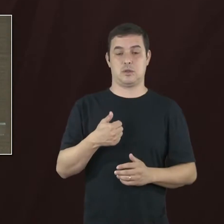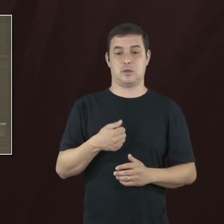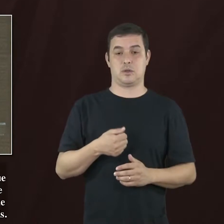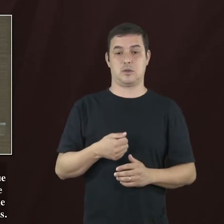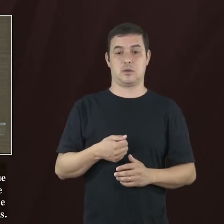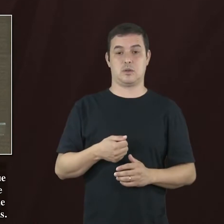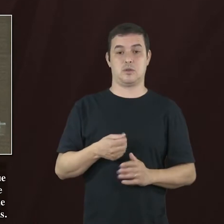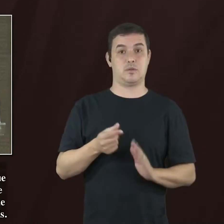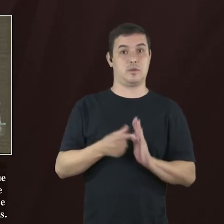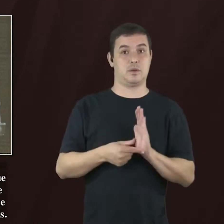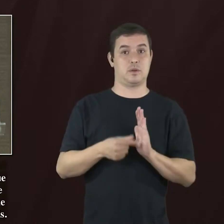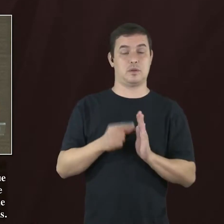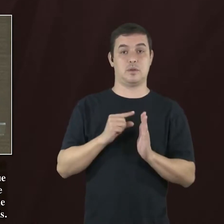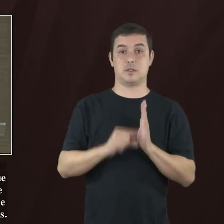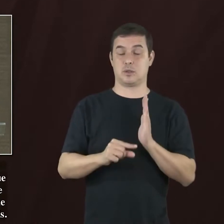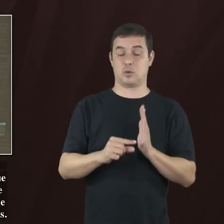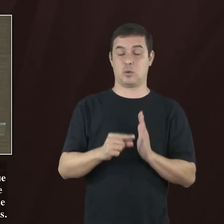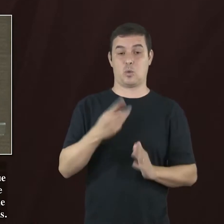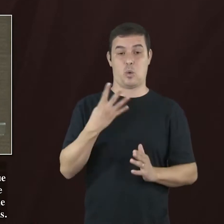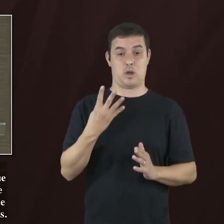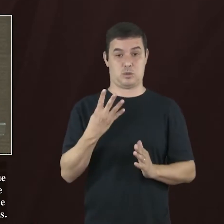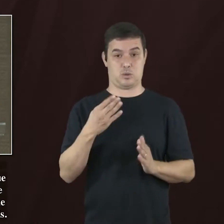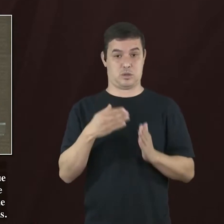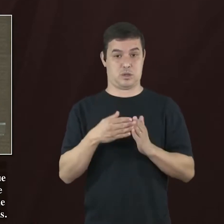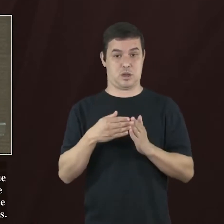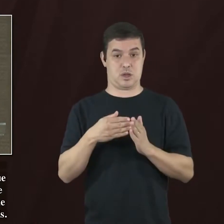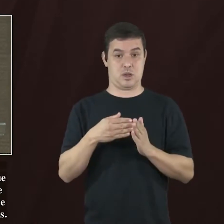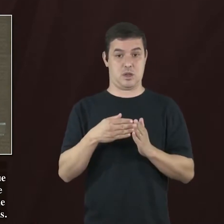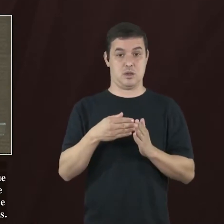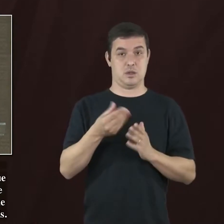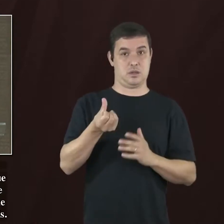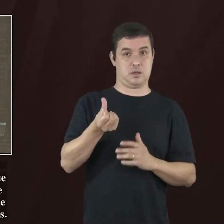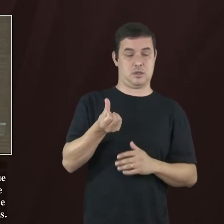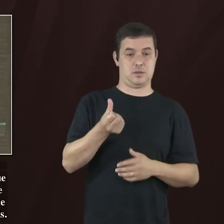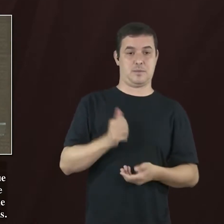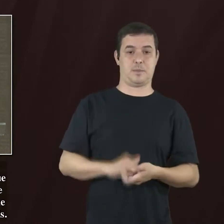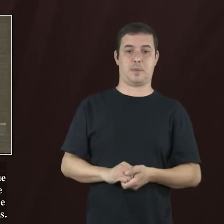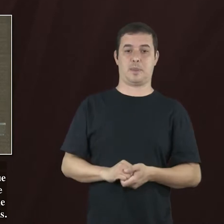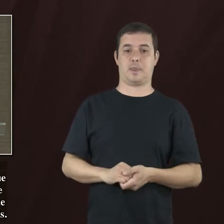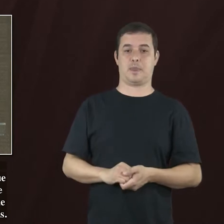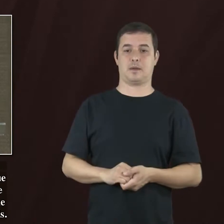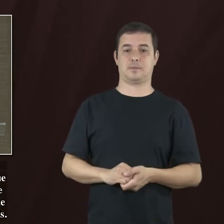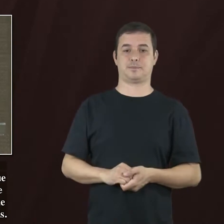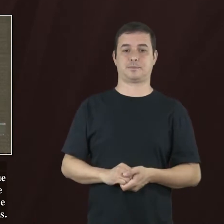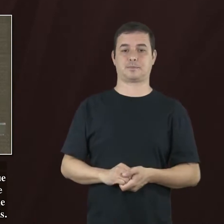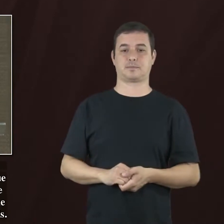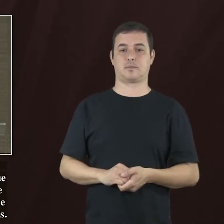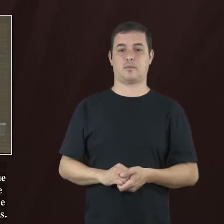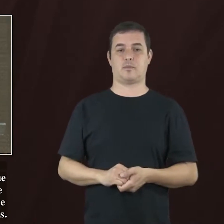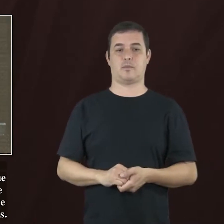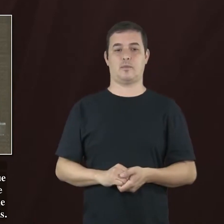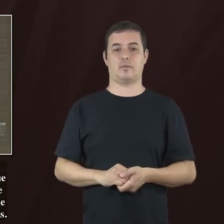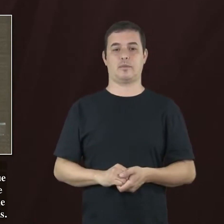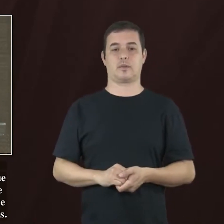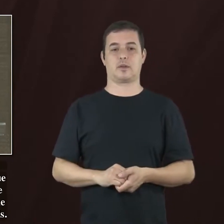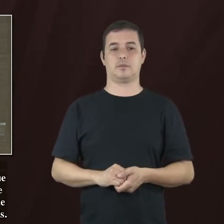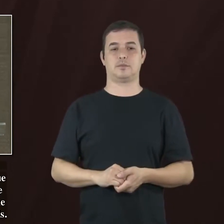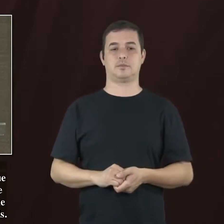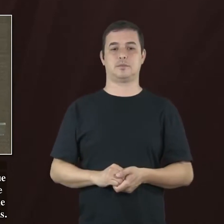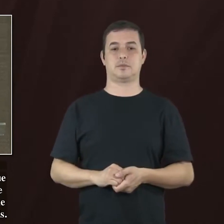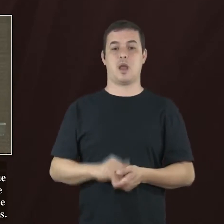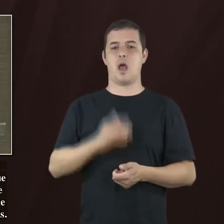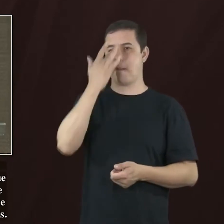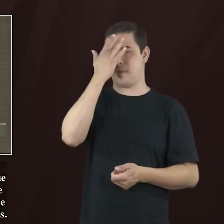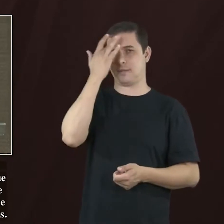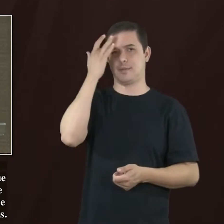Se na verdade vindo alguém prega outro Jesus, que não temos pregado, ou se aceitais